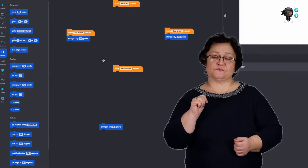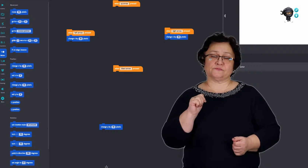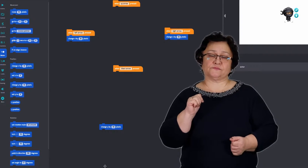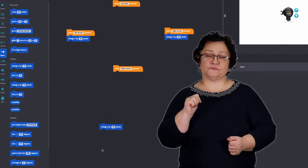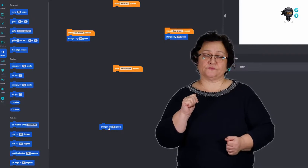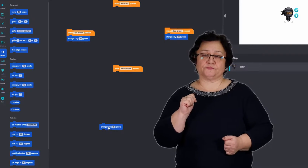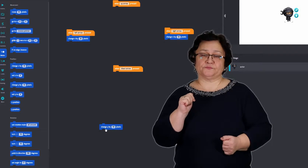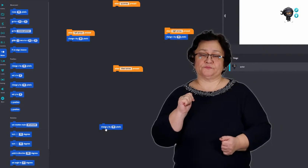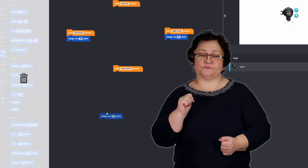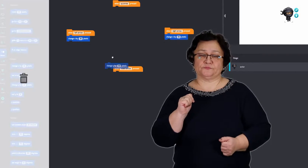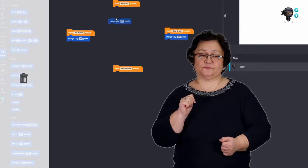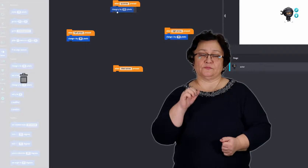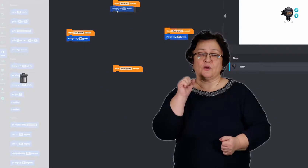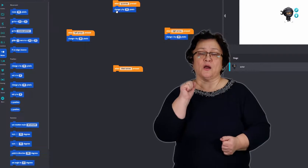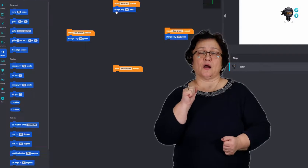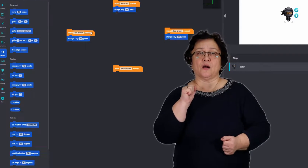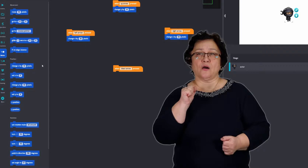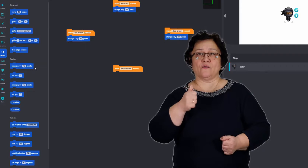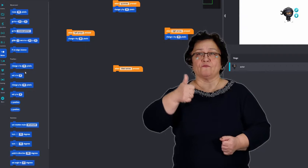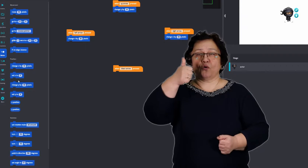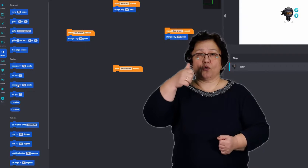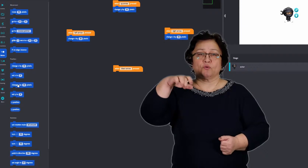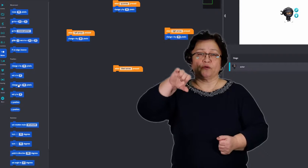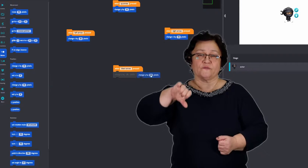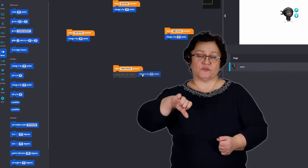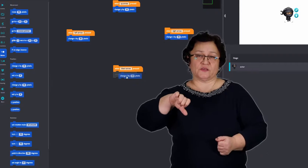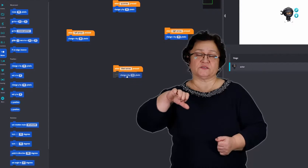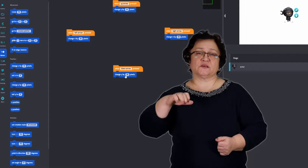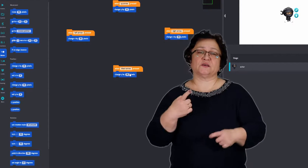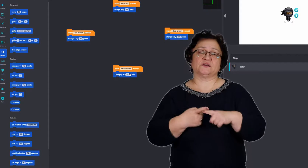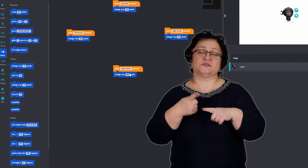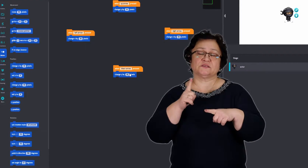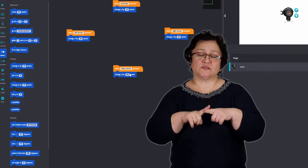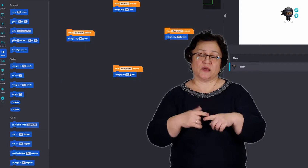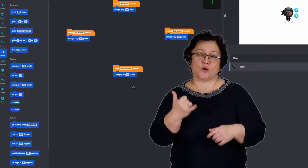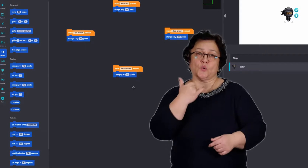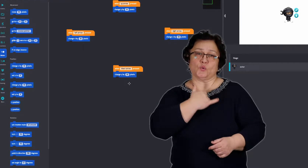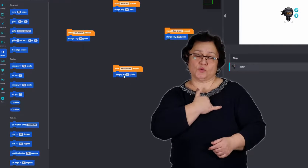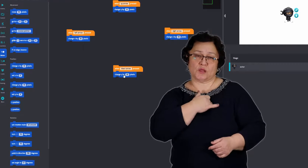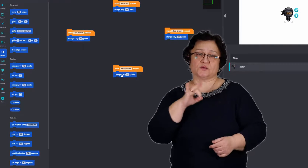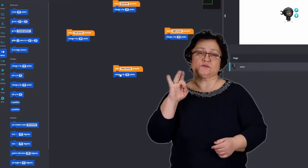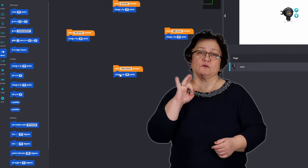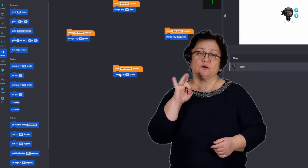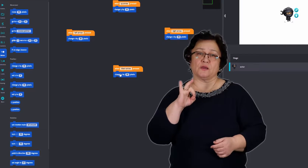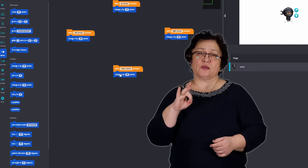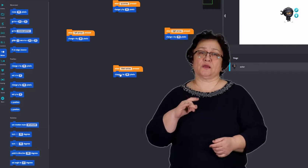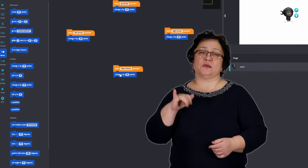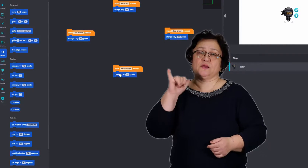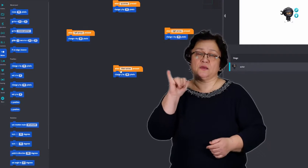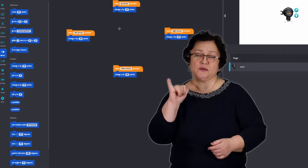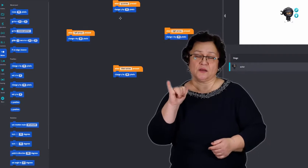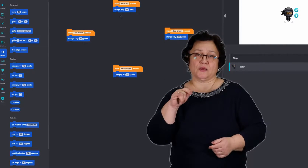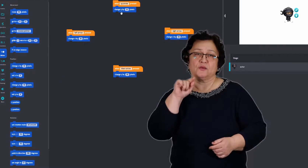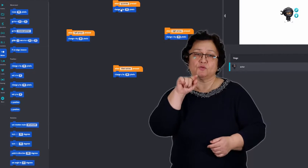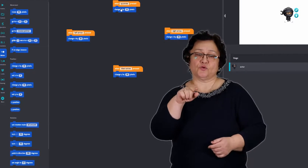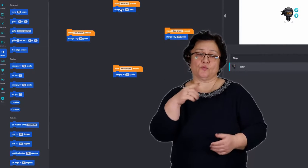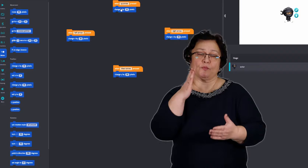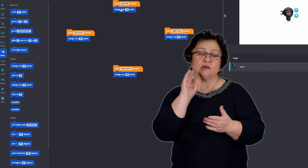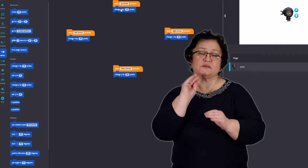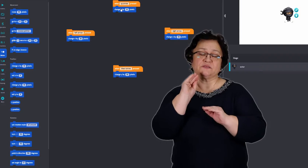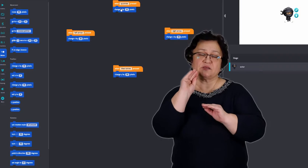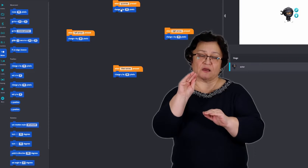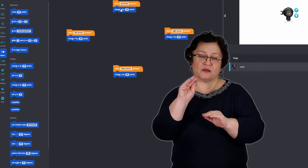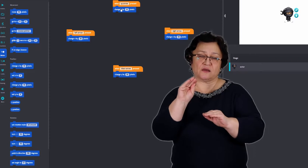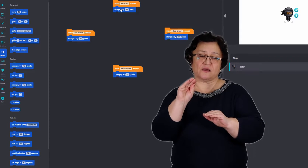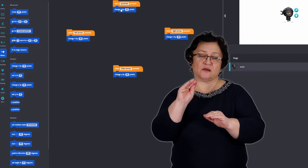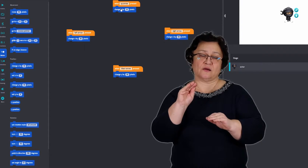pixels. А рух вгору та вниз – це у нас координати y, тому ми ставимо